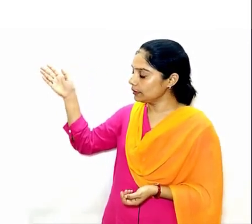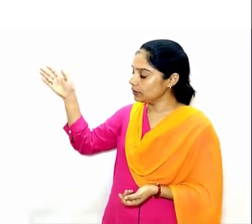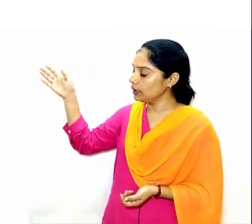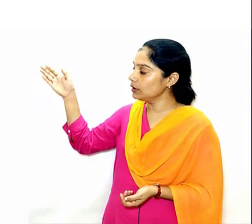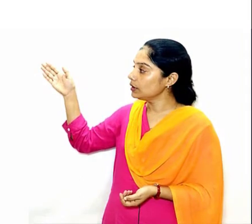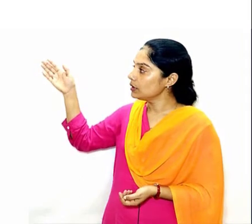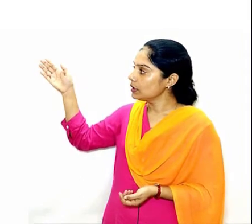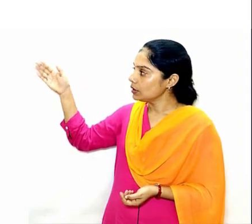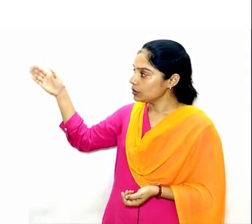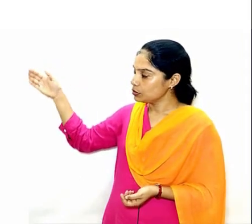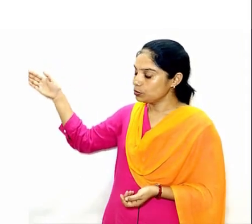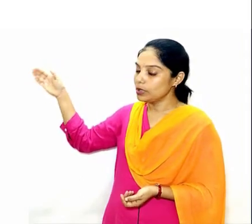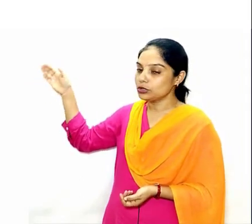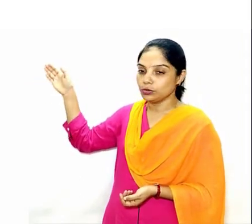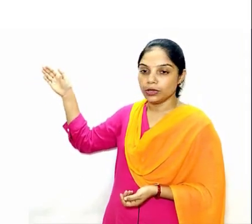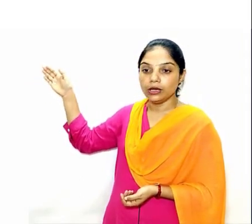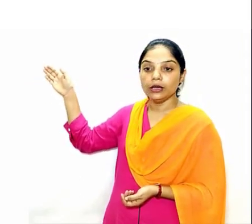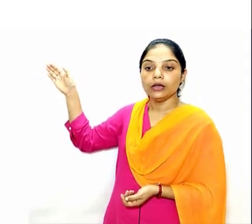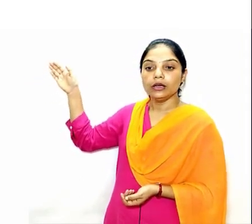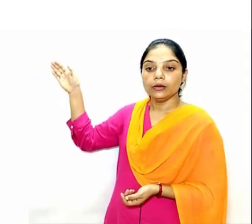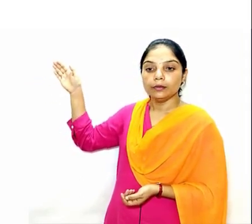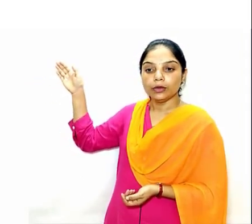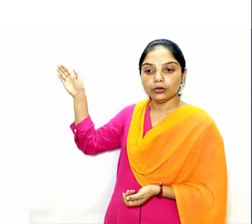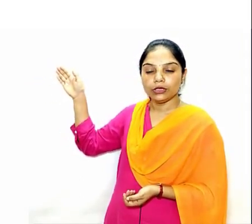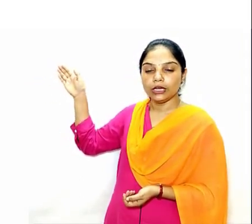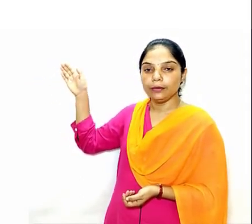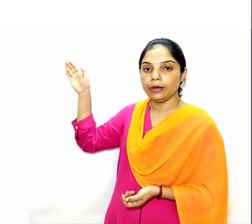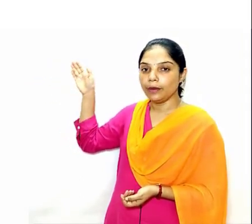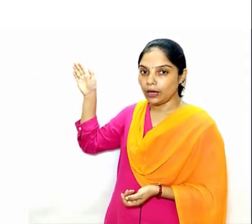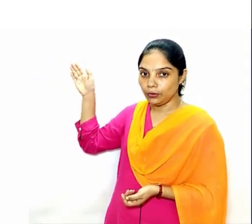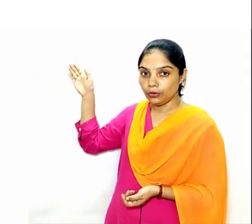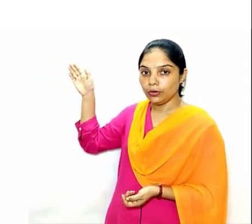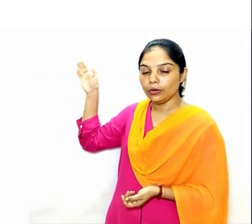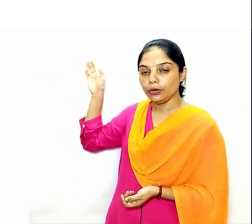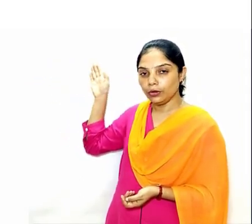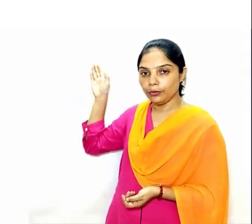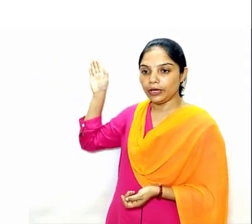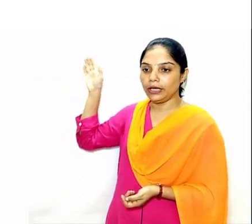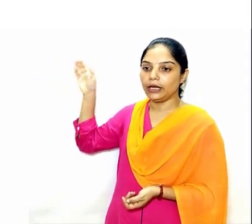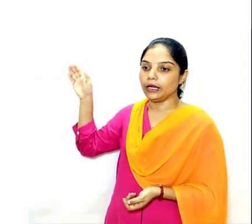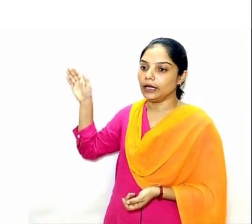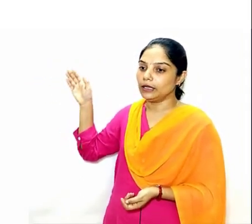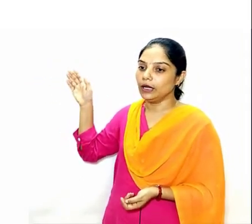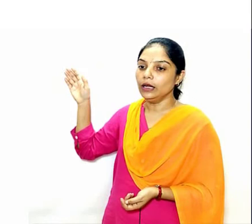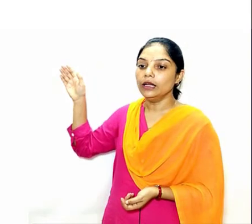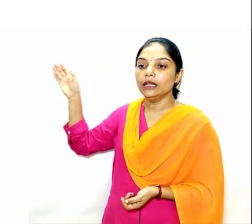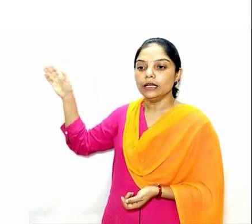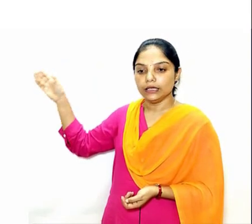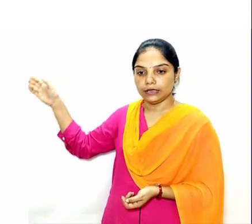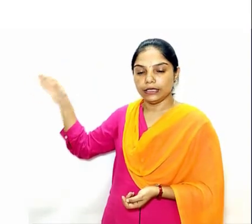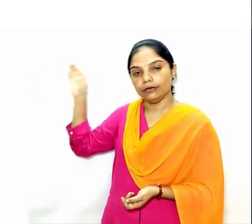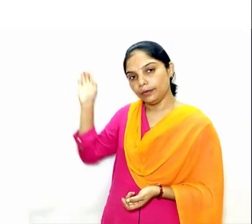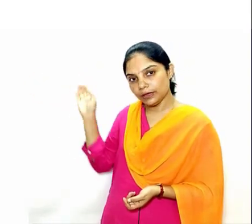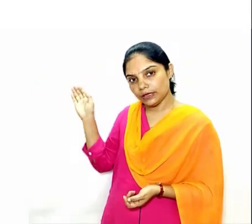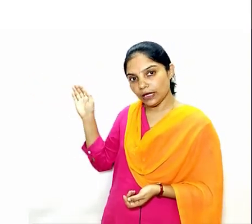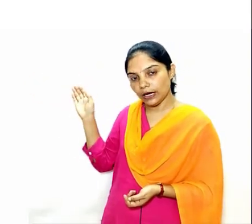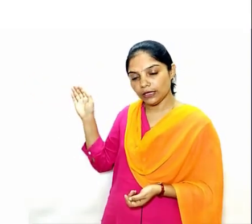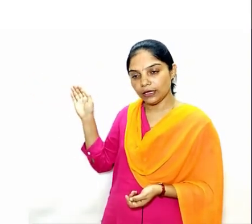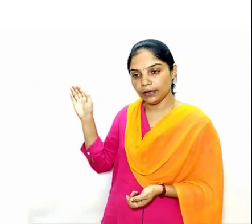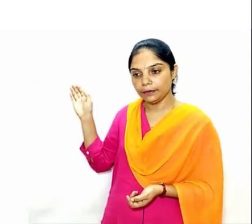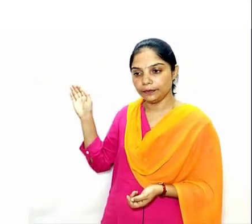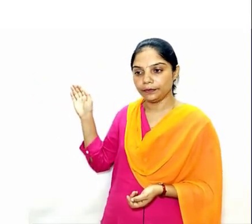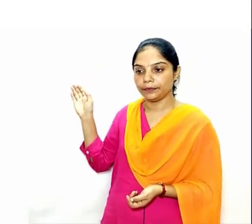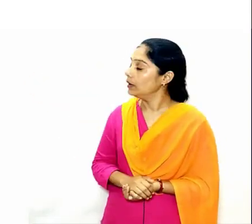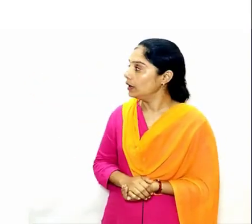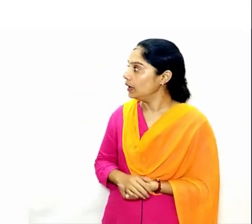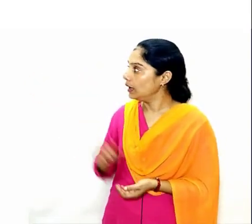क्या है इसका उत्तर? सुबह सुबह बहुत ठंड में भालू घूमने निकल गया था, इसलिए वह पछता रहा